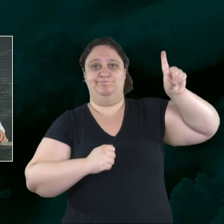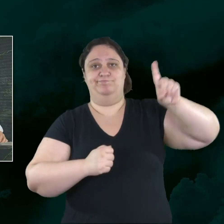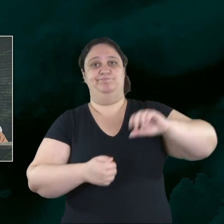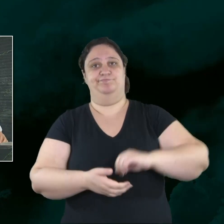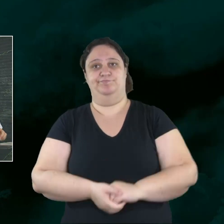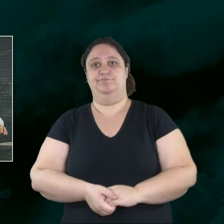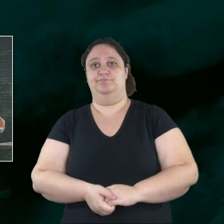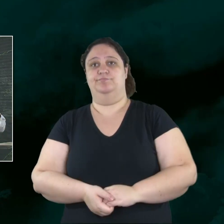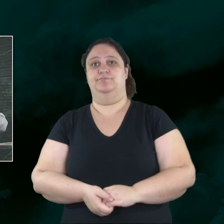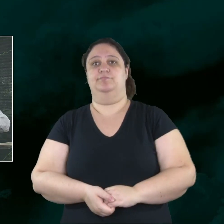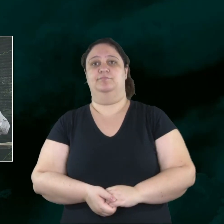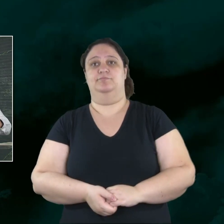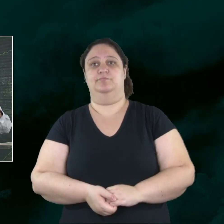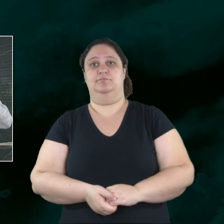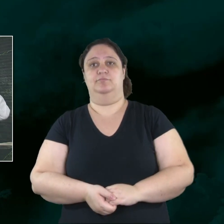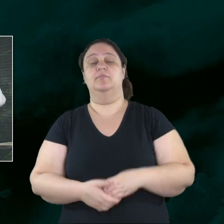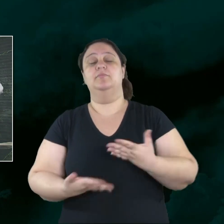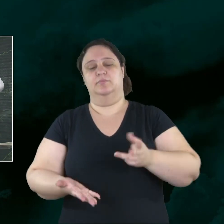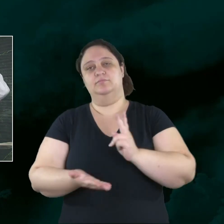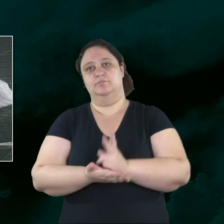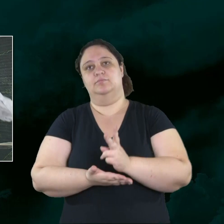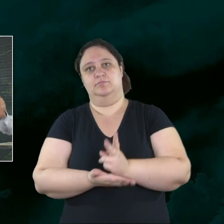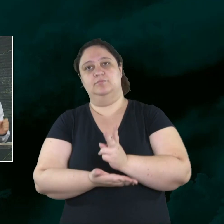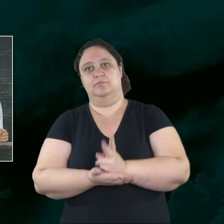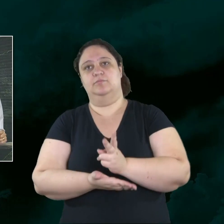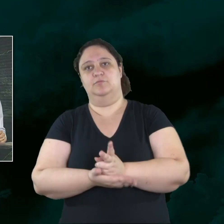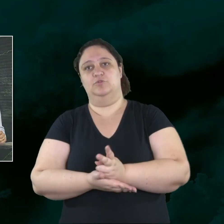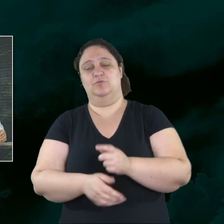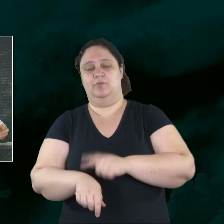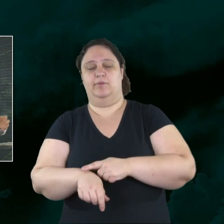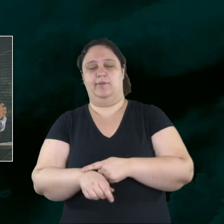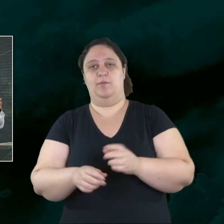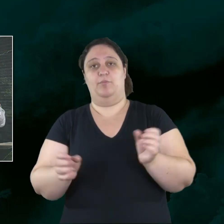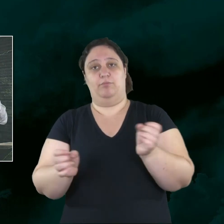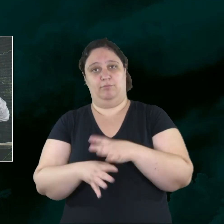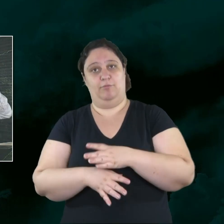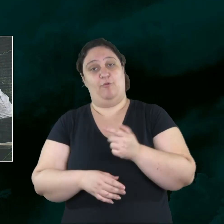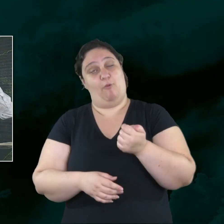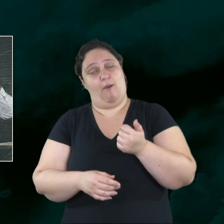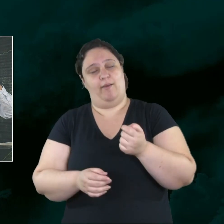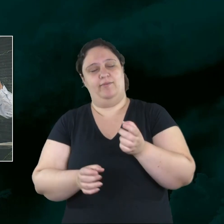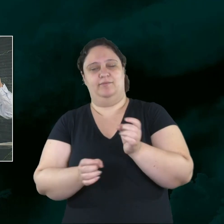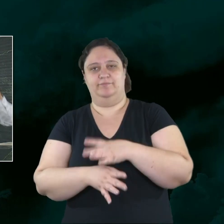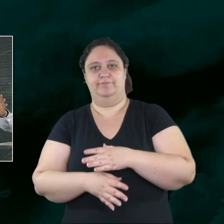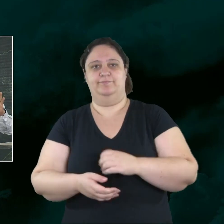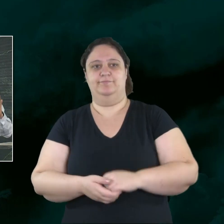Então eu vou continuar lendo, meu tempo já está acabando. A